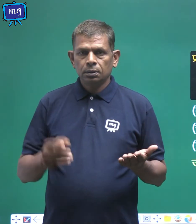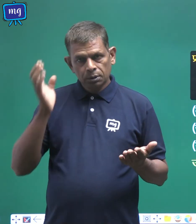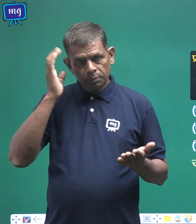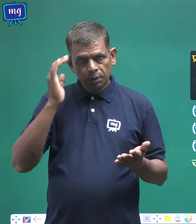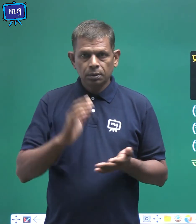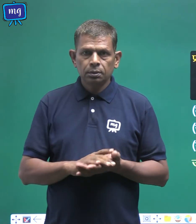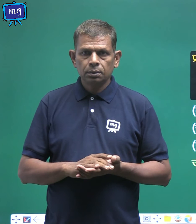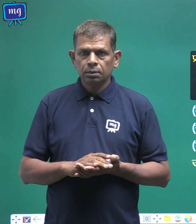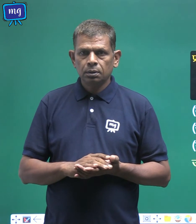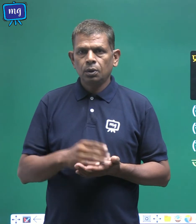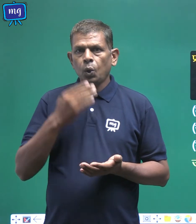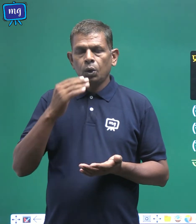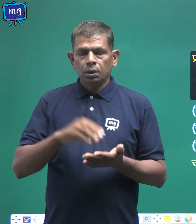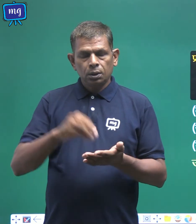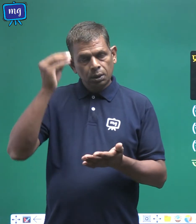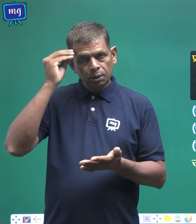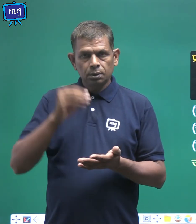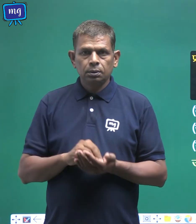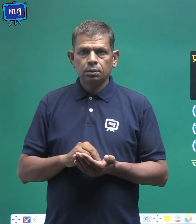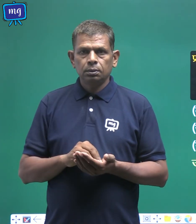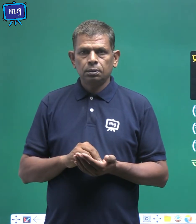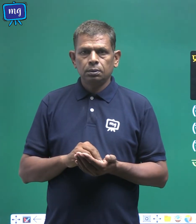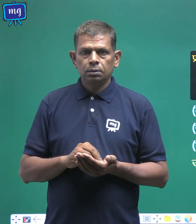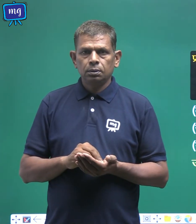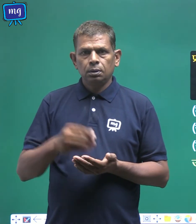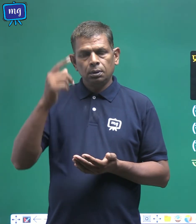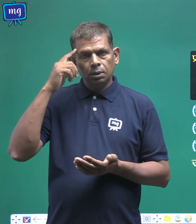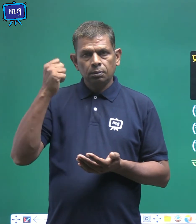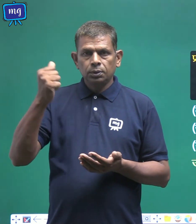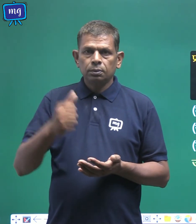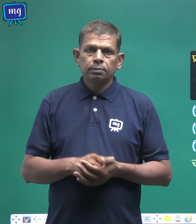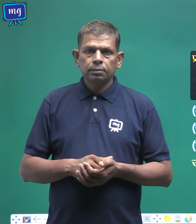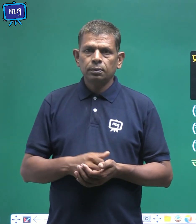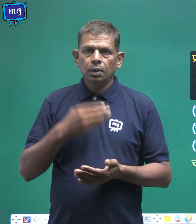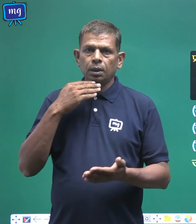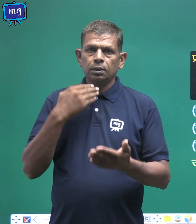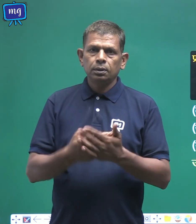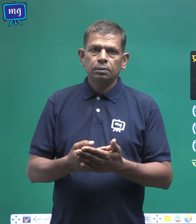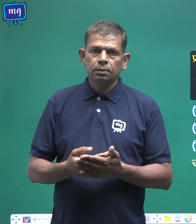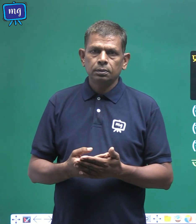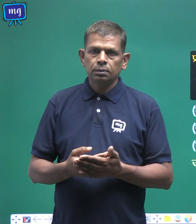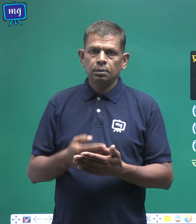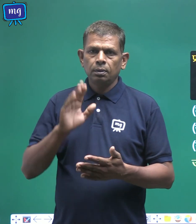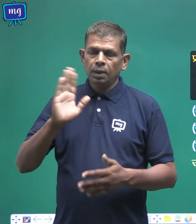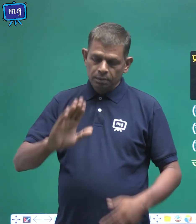समझना और याद करना। ठीक है बच्चों, धन्यवाद, बाय बाय।